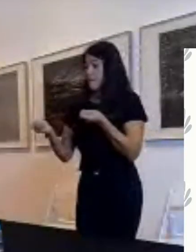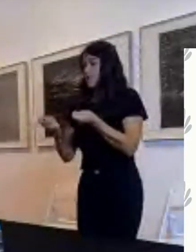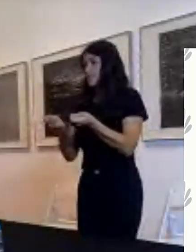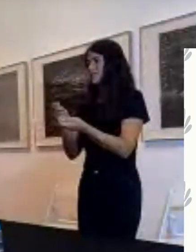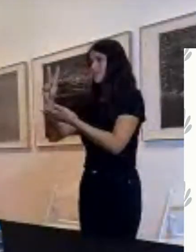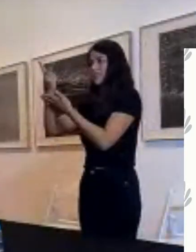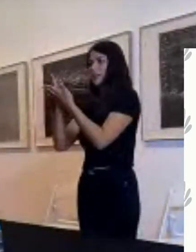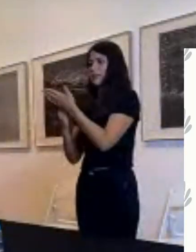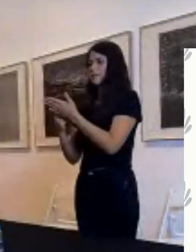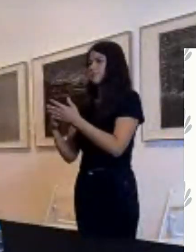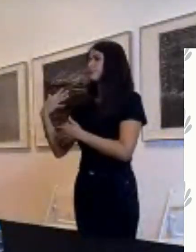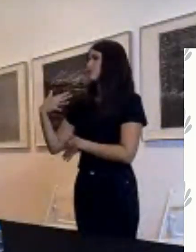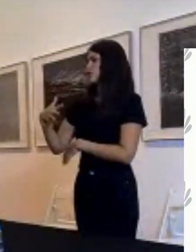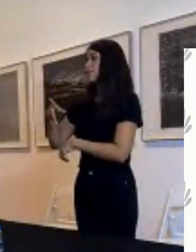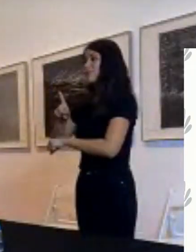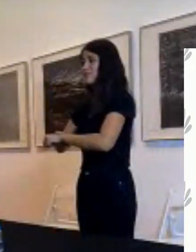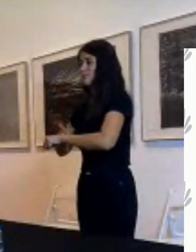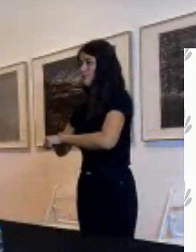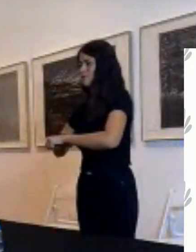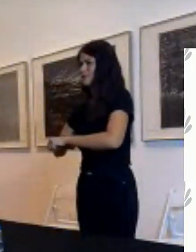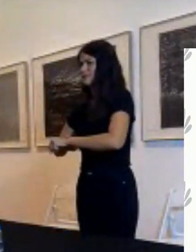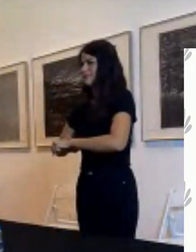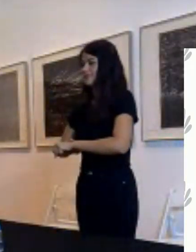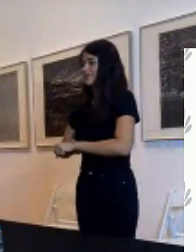más importantes, uno de los momentos más importantes, donde